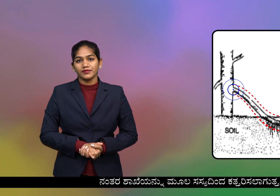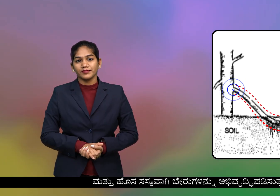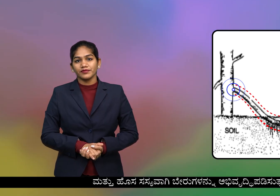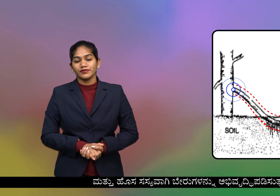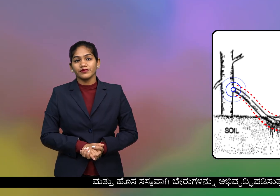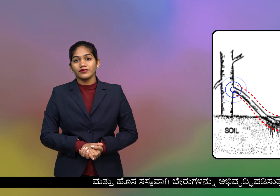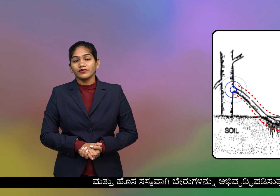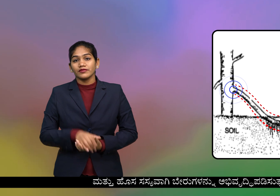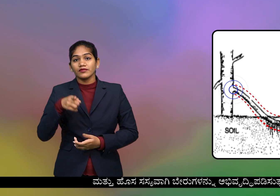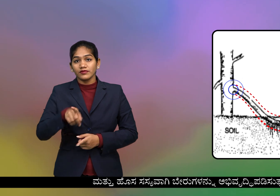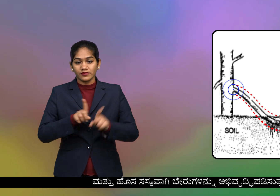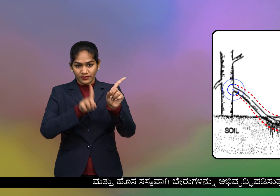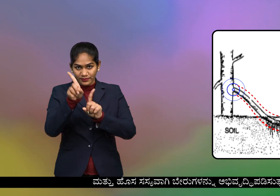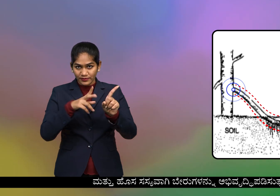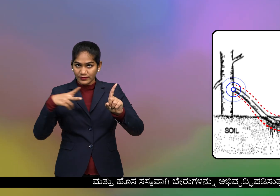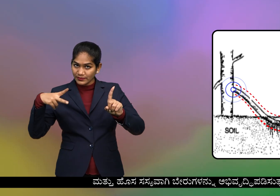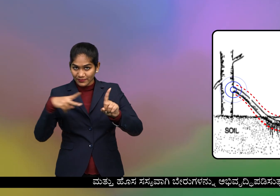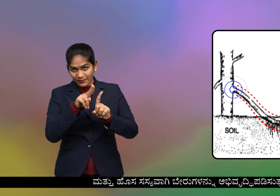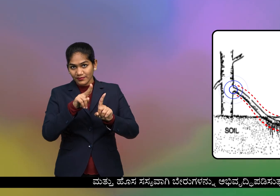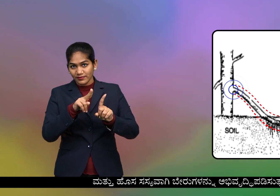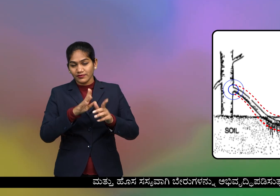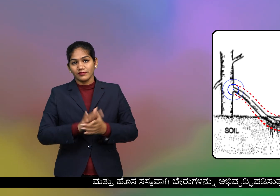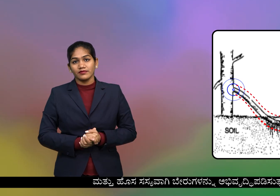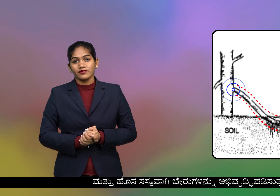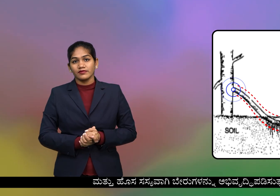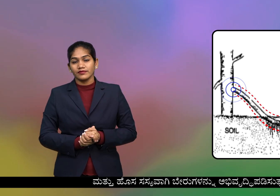ಮತ್ತು ಹೊಸ ಸಸ್ಯವಾಗಿ ಬೇರುಗಳನ್ನ ಅಭಿವೃದ್ಧಿಪಡಿಸುತ್ತದೆ.